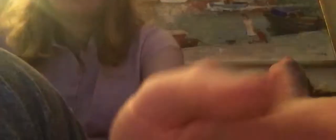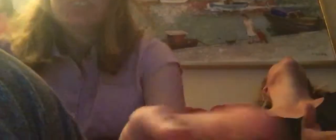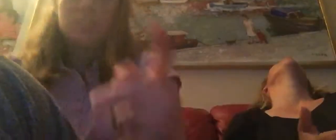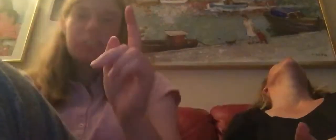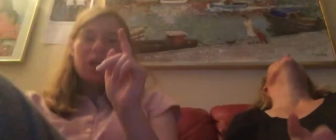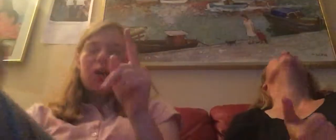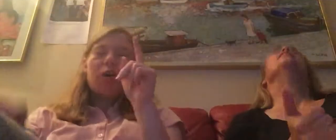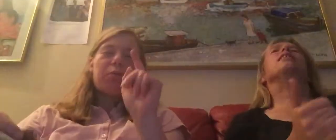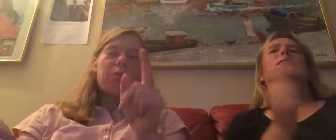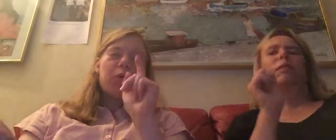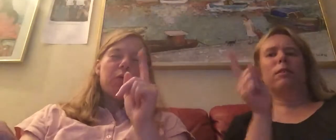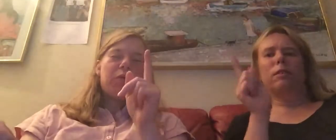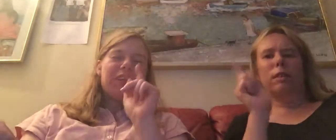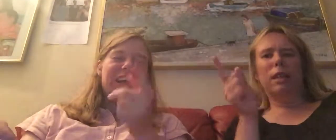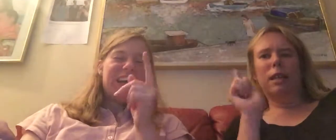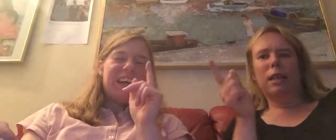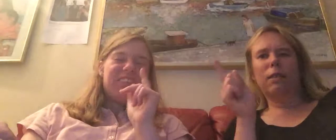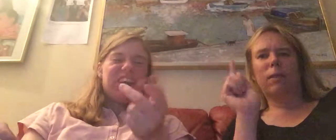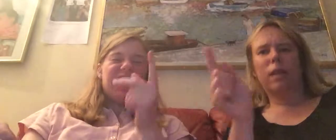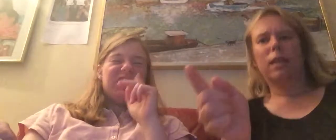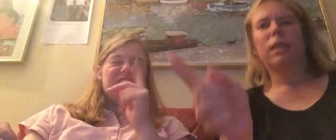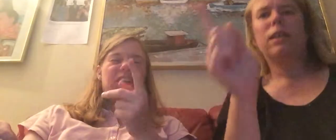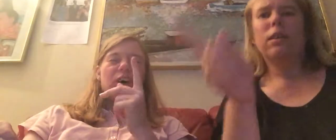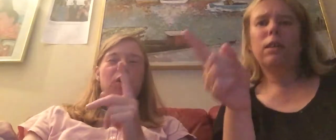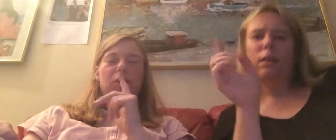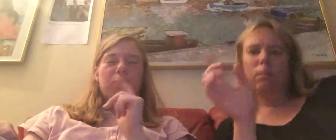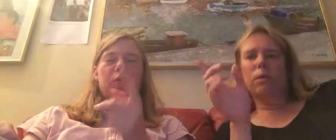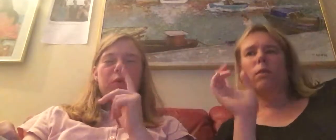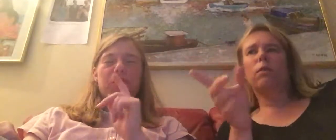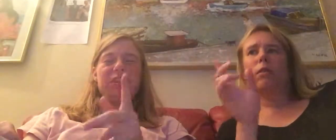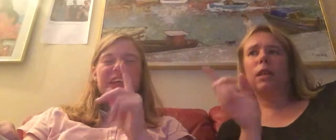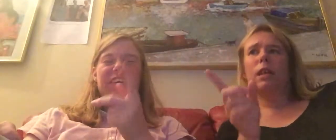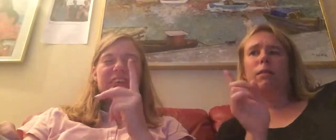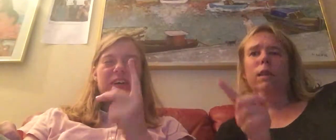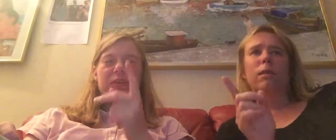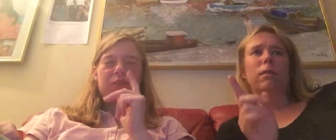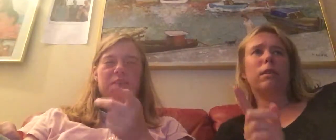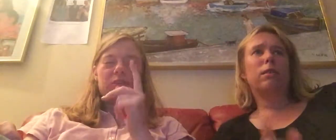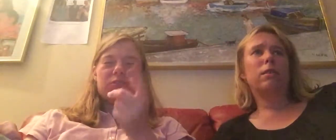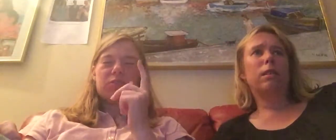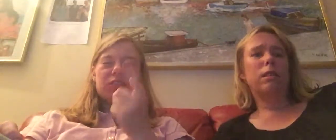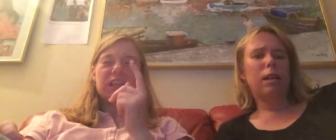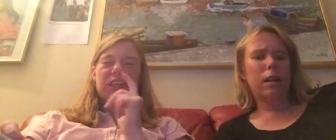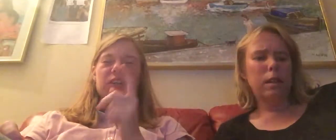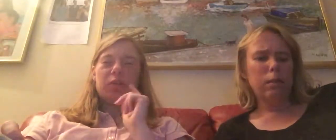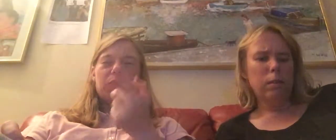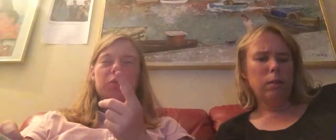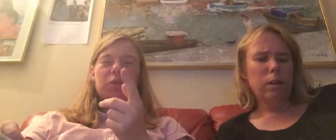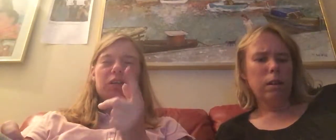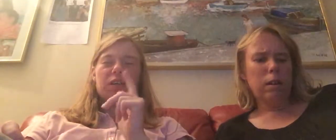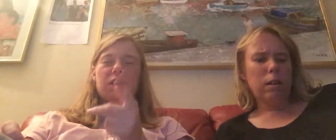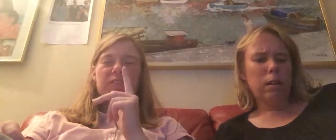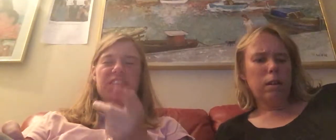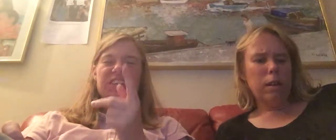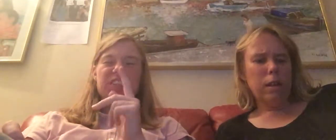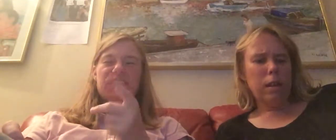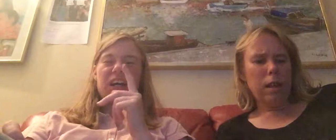tar vi. Ja, må hon leva. Ja, må hon leva i det hundrade år. Ja, visst ska